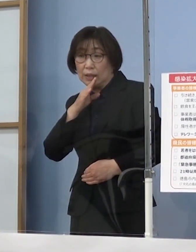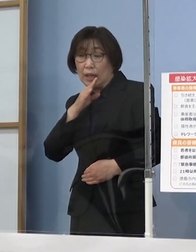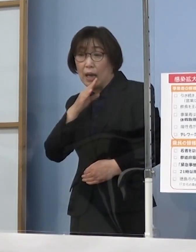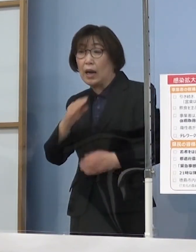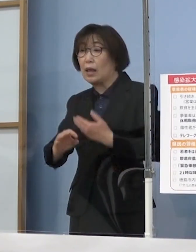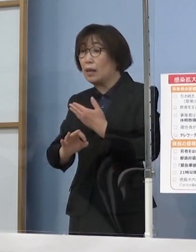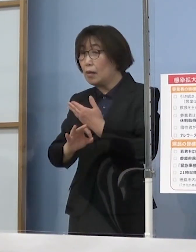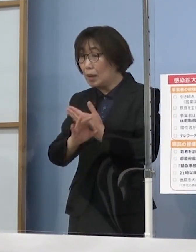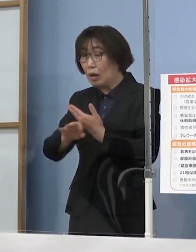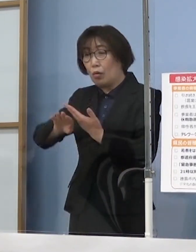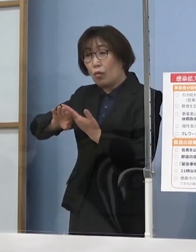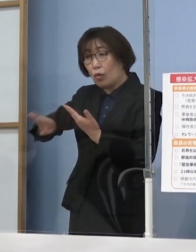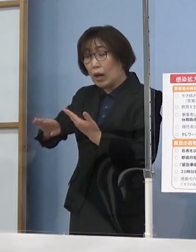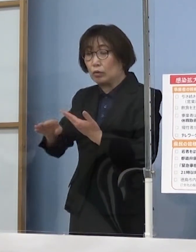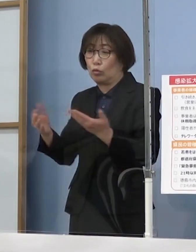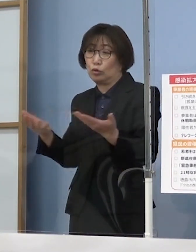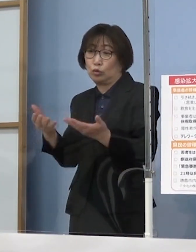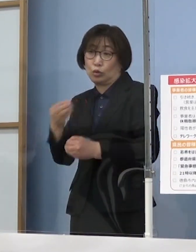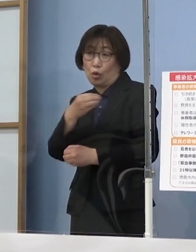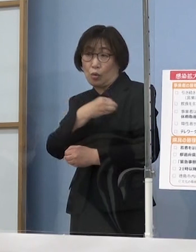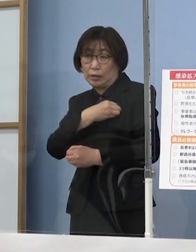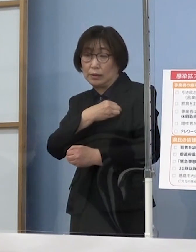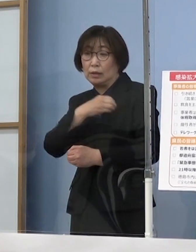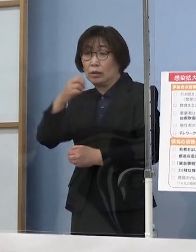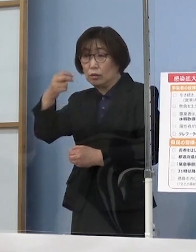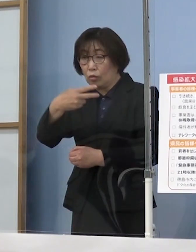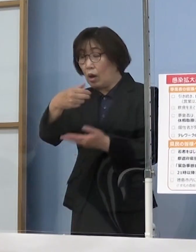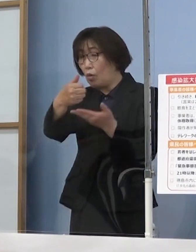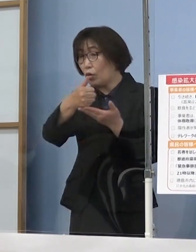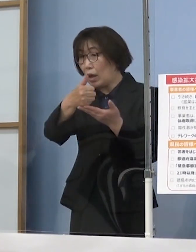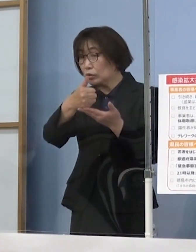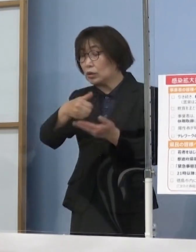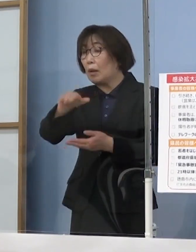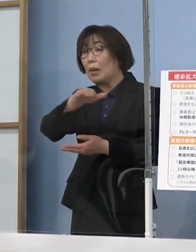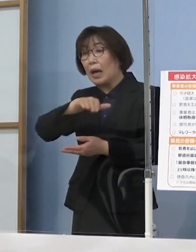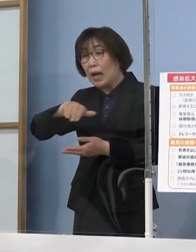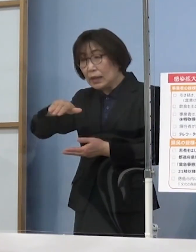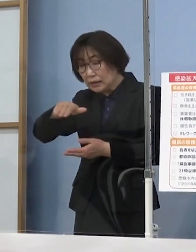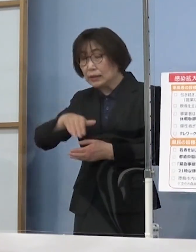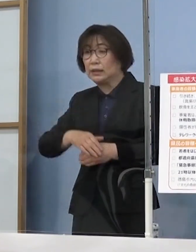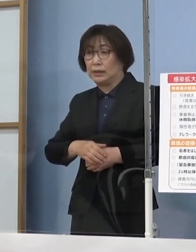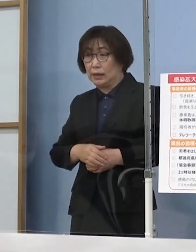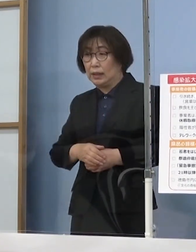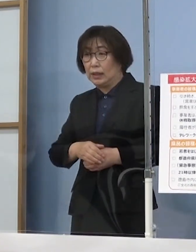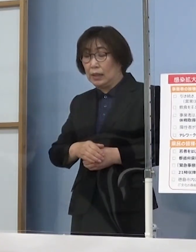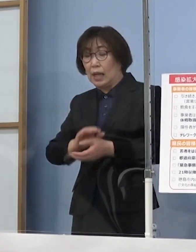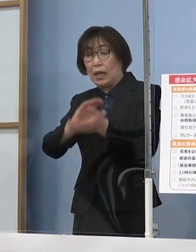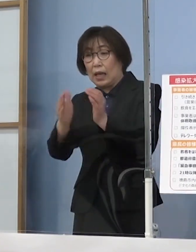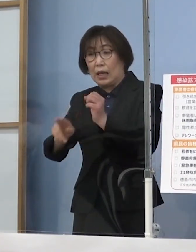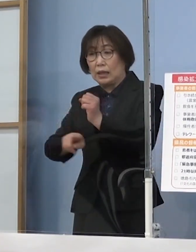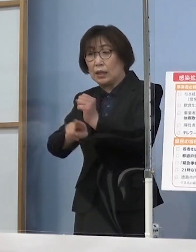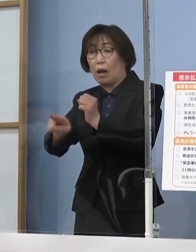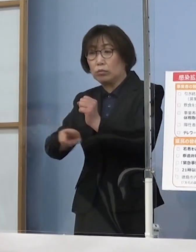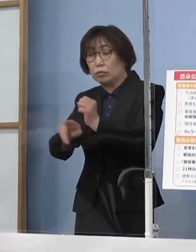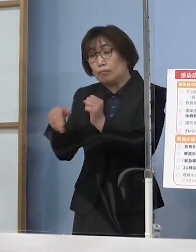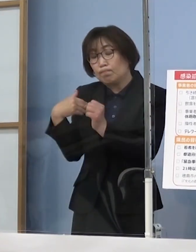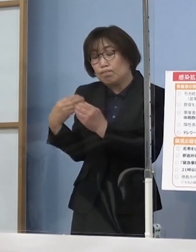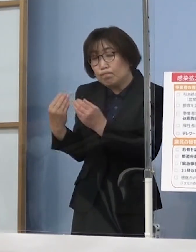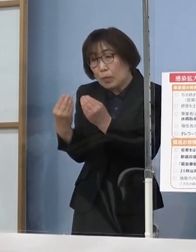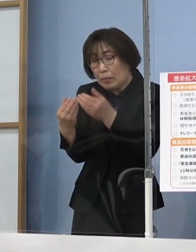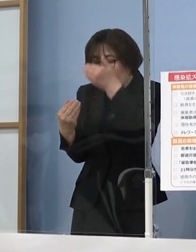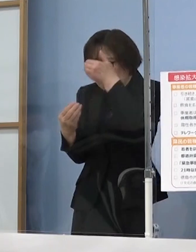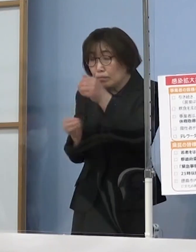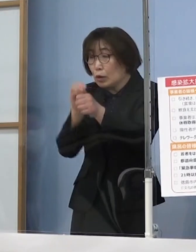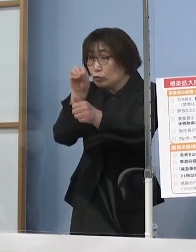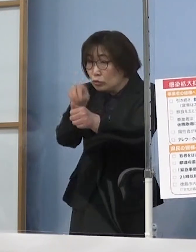他の従業員の方、お客さんにいわゆる変異株を移していた可能性もある